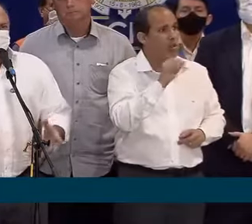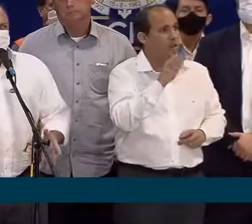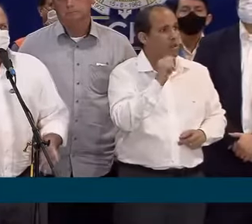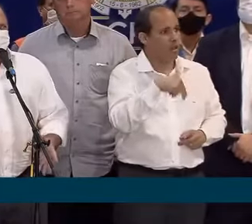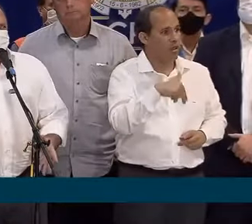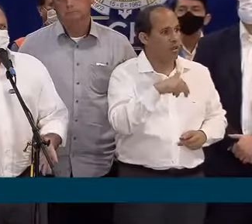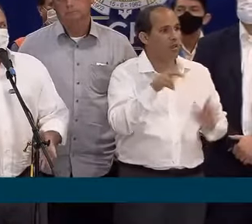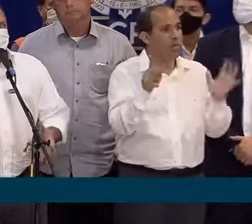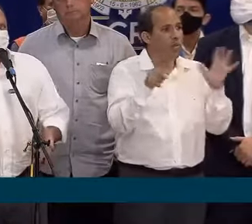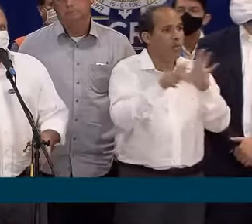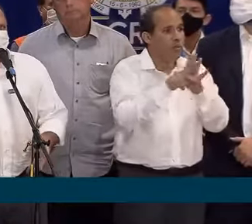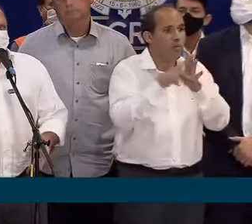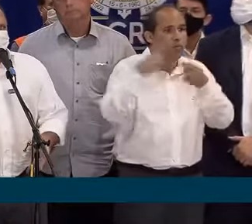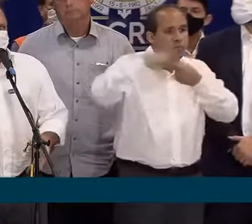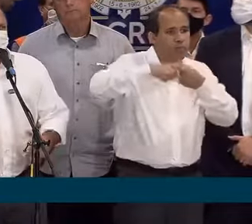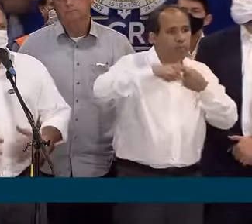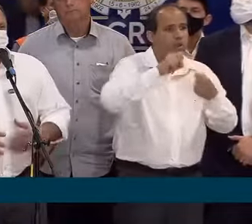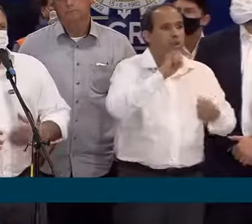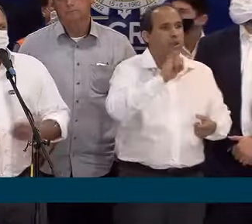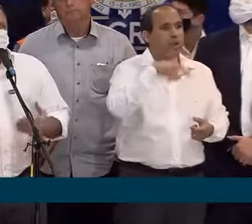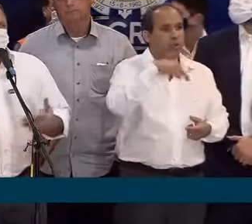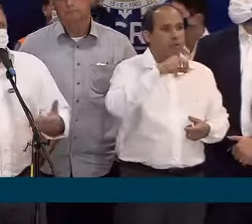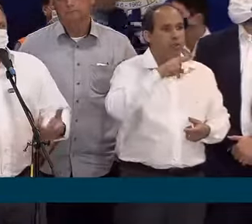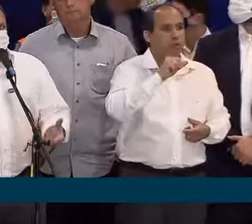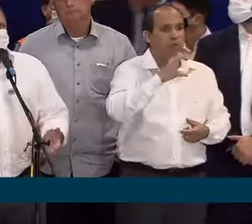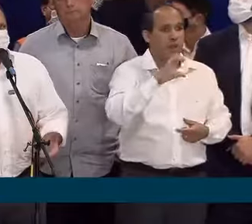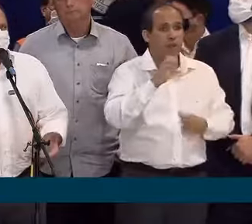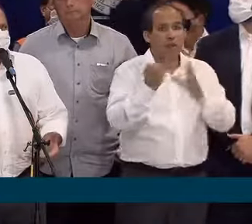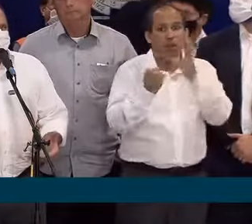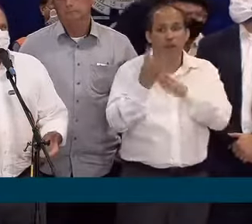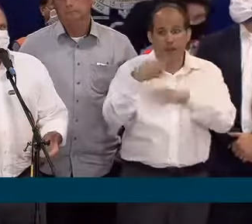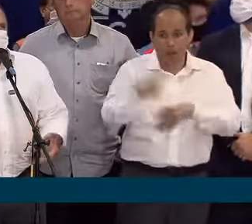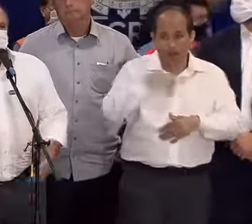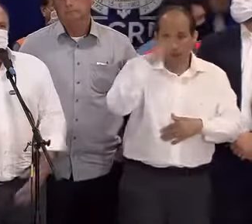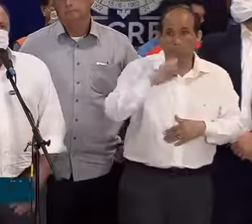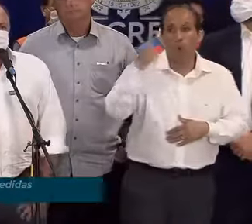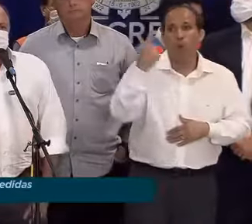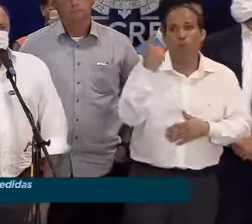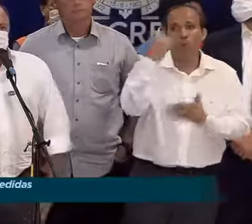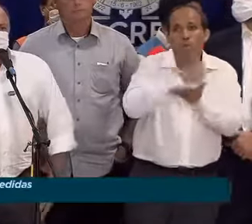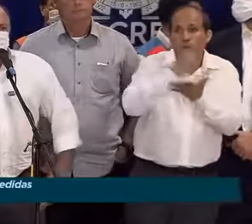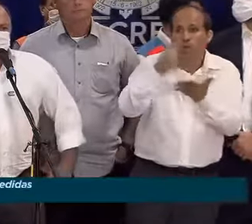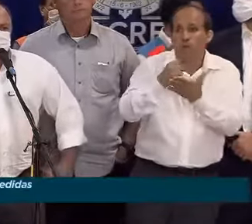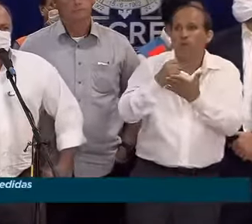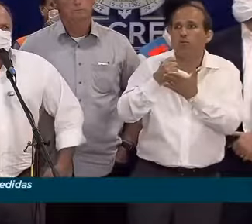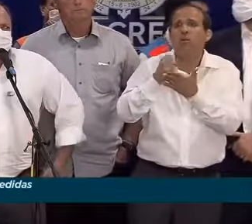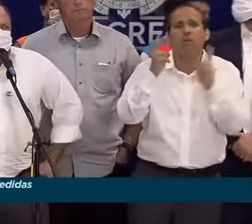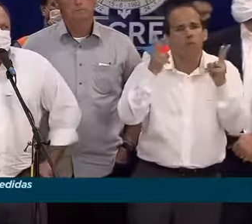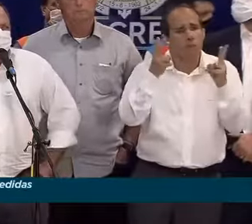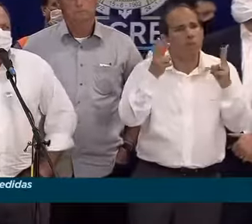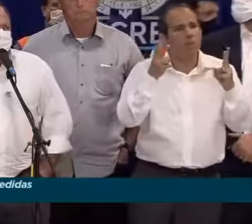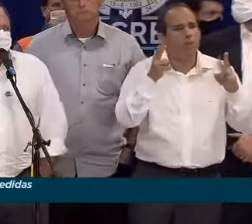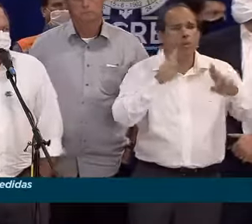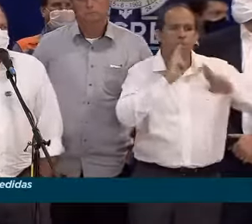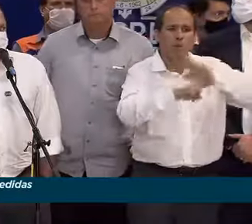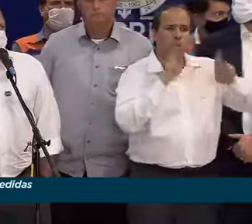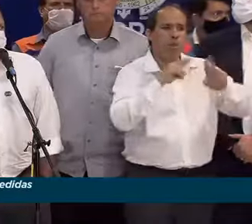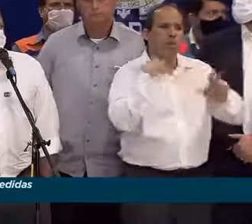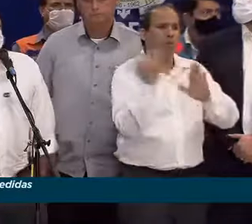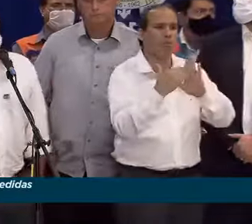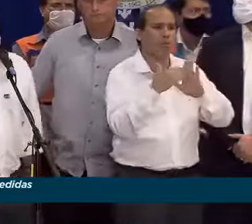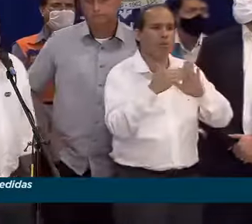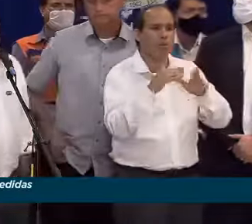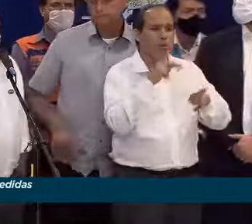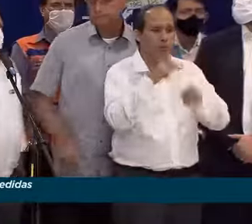essas vacinas fabricadas no Brasil ou dentro de um grande contrato que tem dado o respaldo à nossa